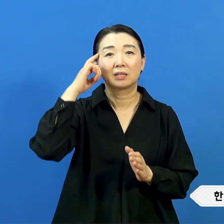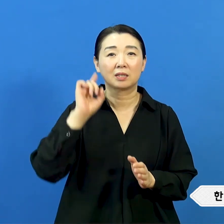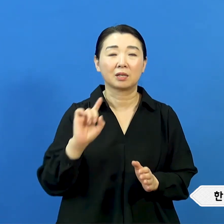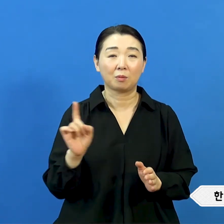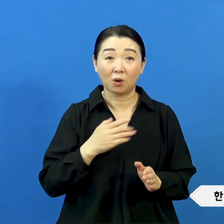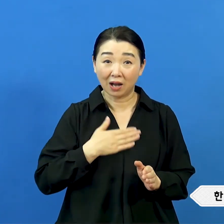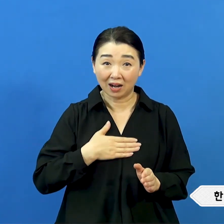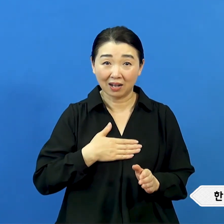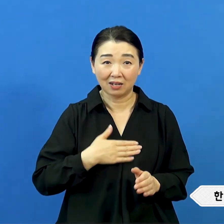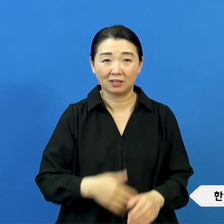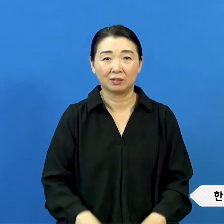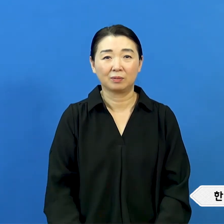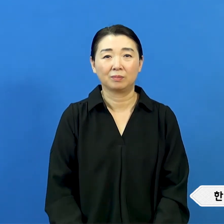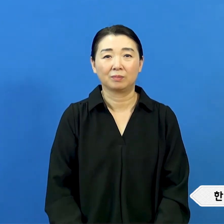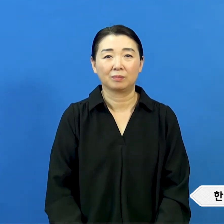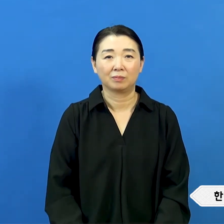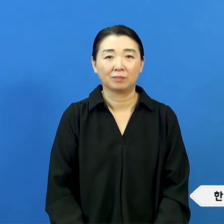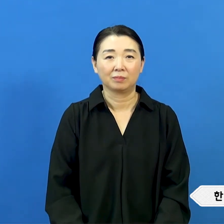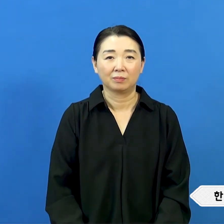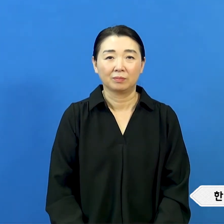하는지 아십니까?